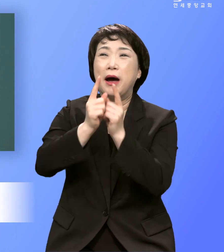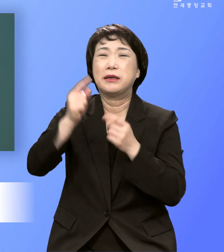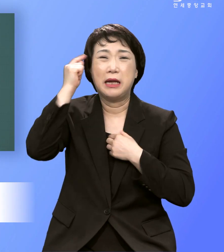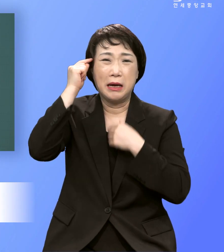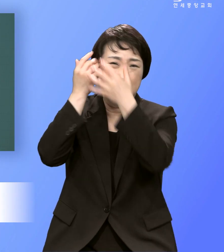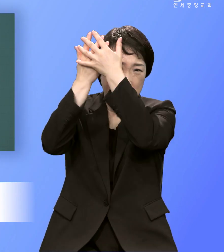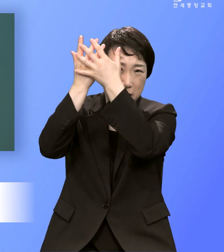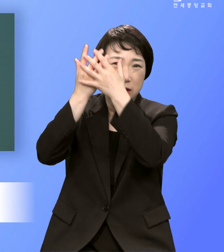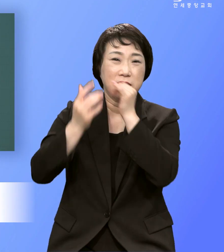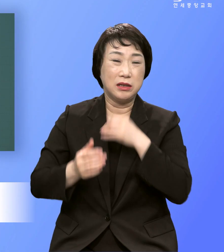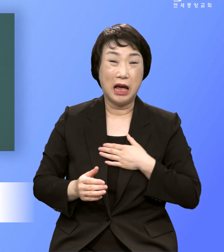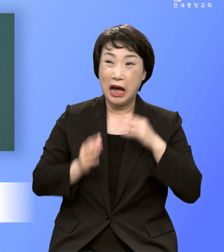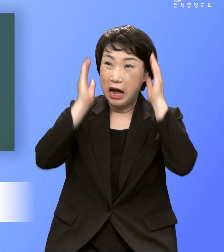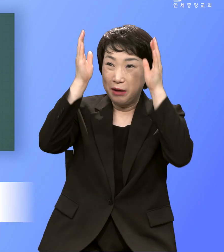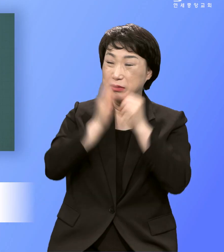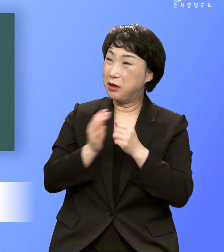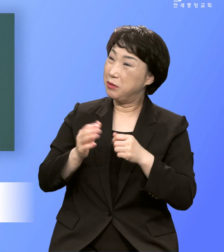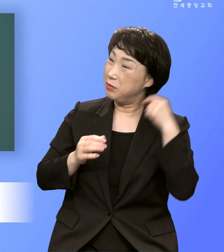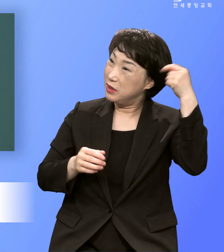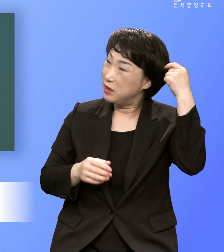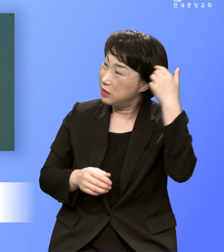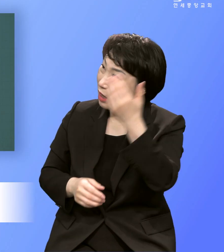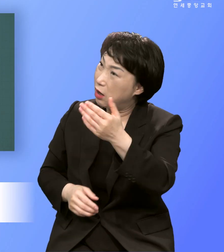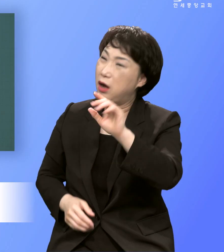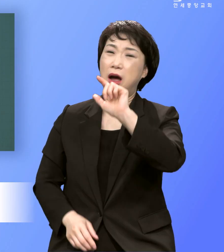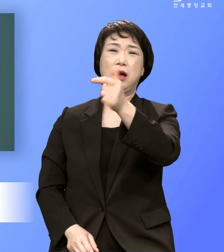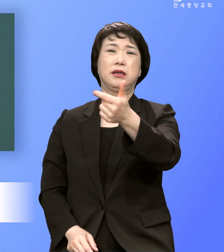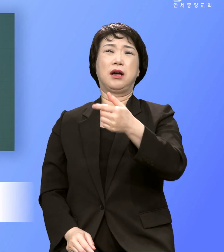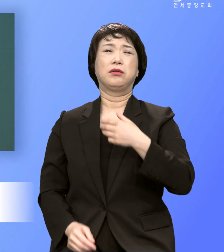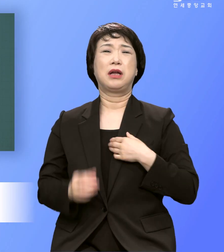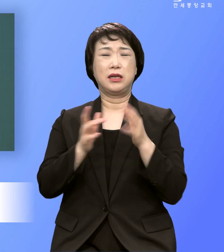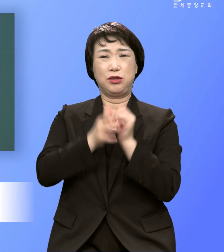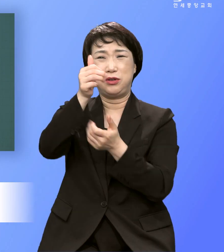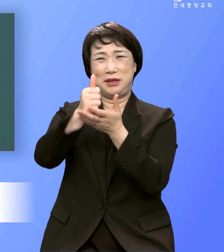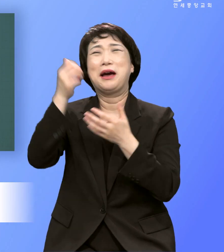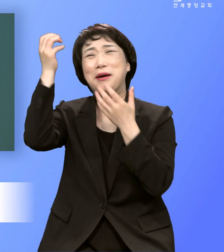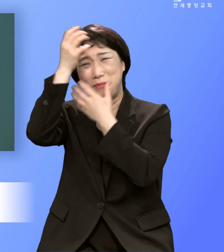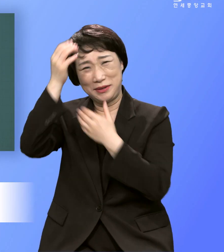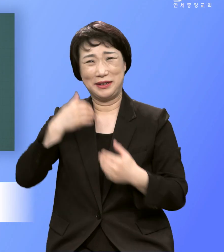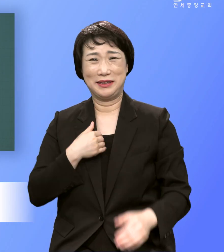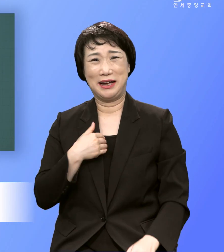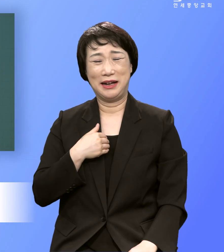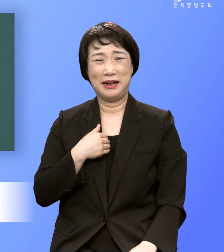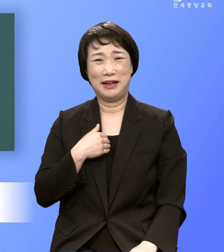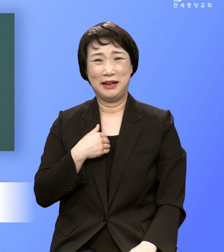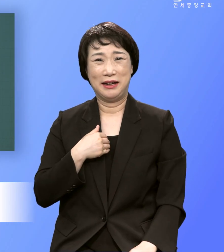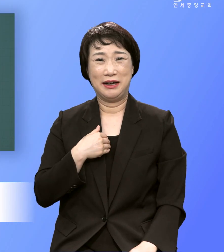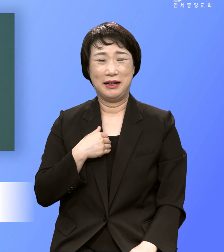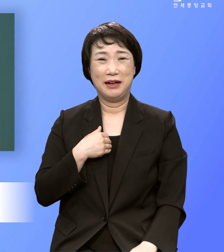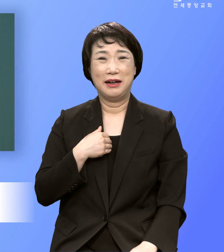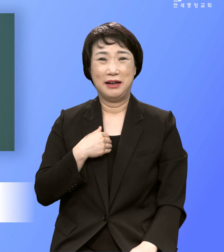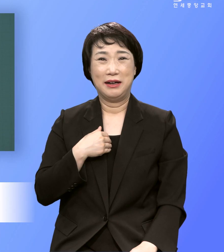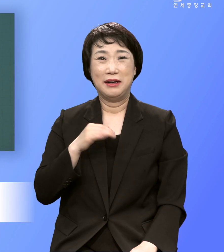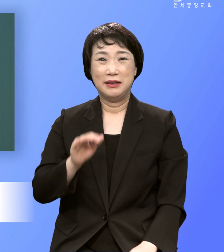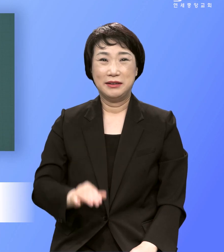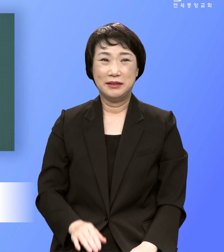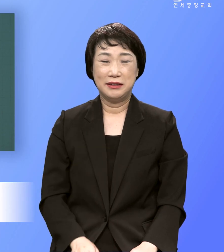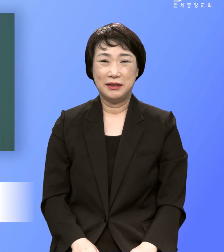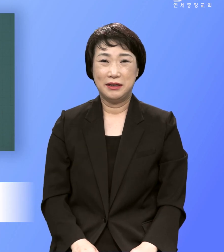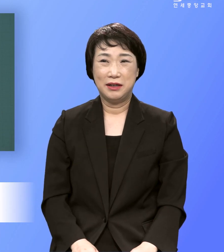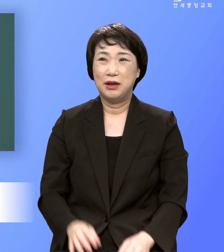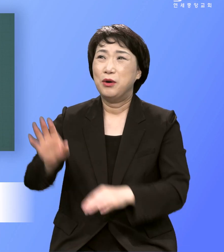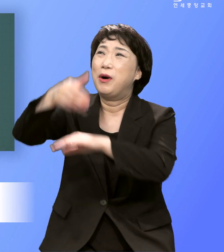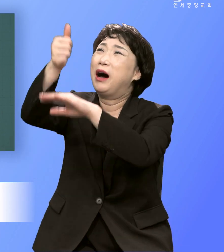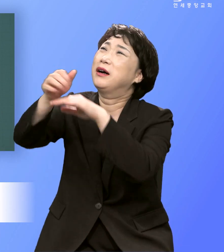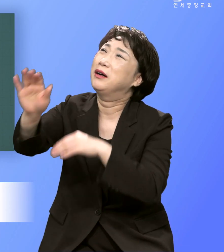내가 학문에 미쳤냐? 아니다. 난 예수에 미쳤다. 응?